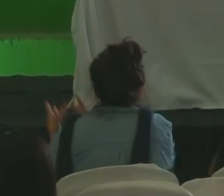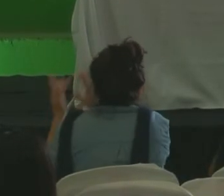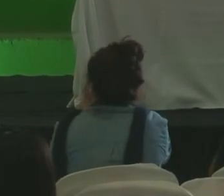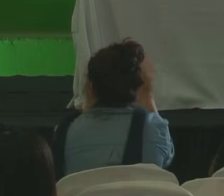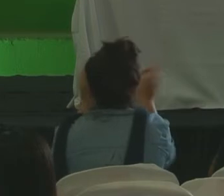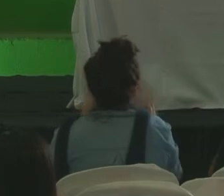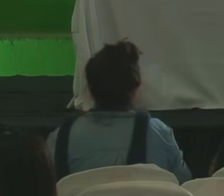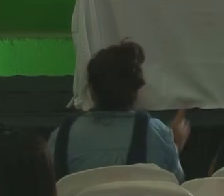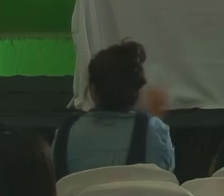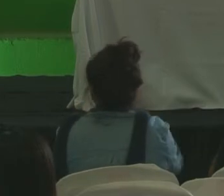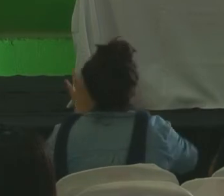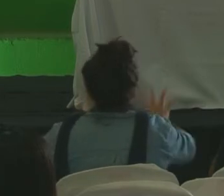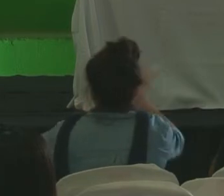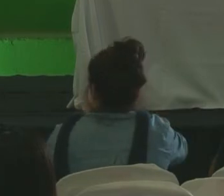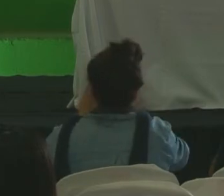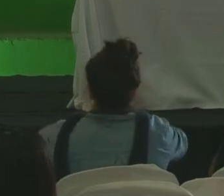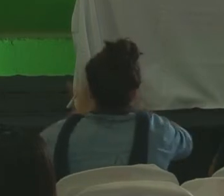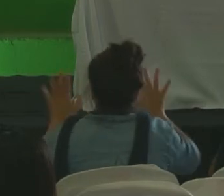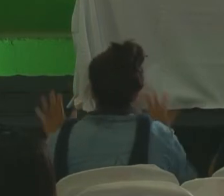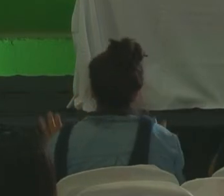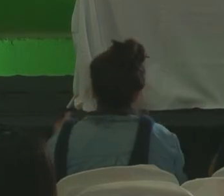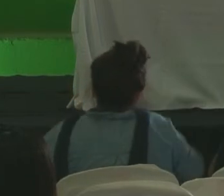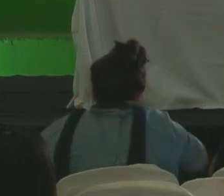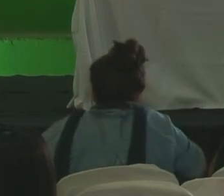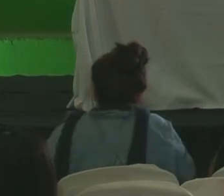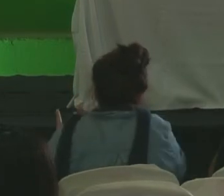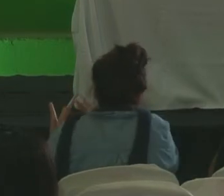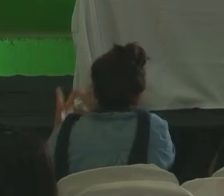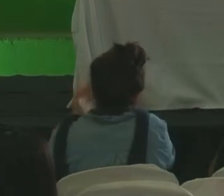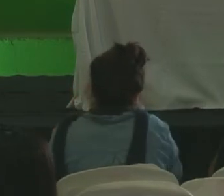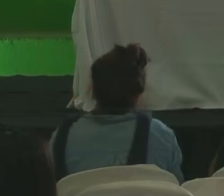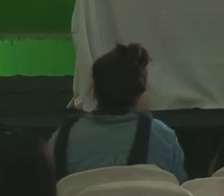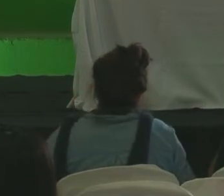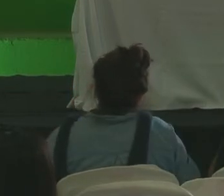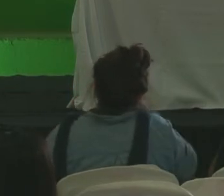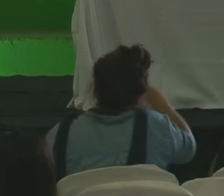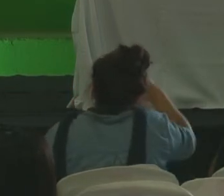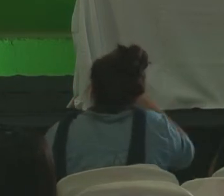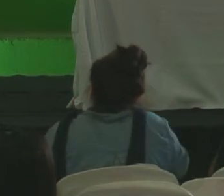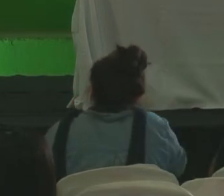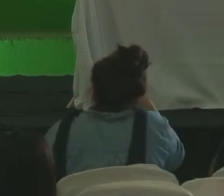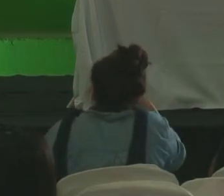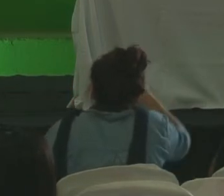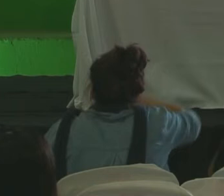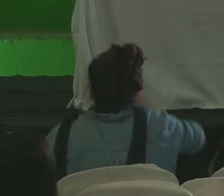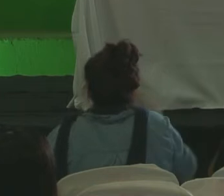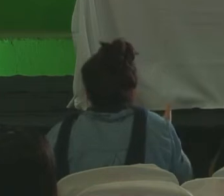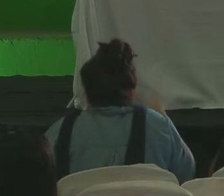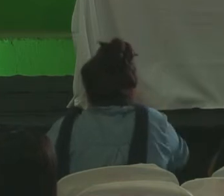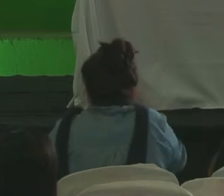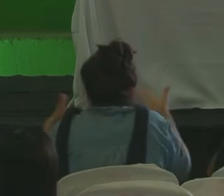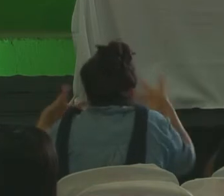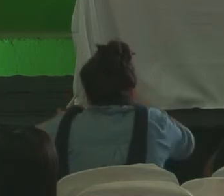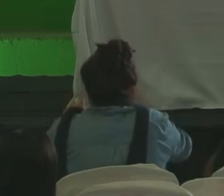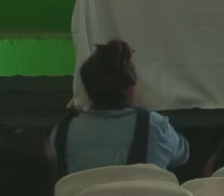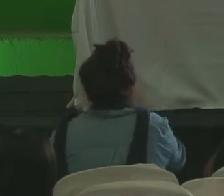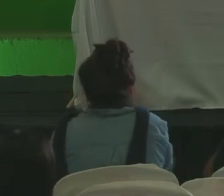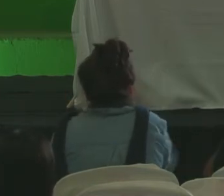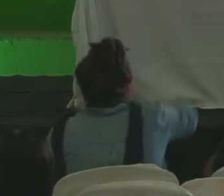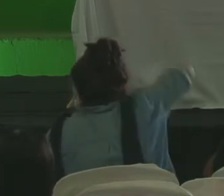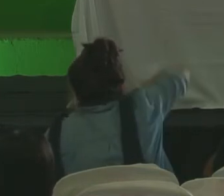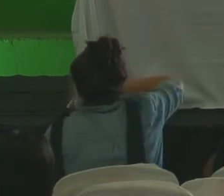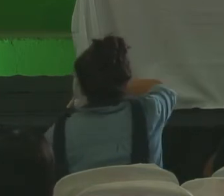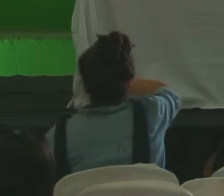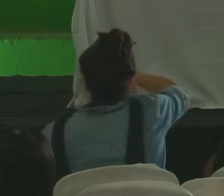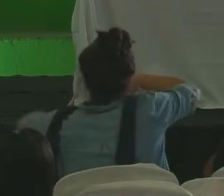mentais, sensoriais e assim sucessivamente. Então, a minha aposta é de uma convivência com todos, porque é no processo com o outro que